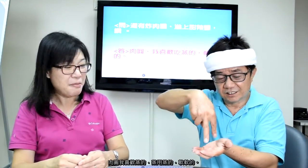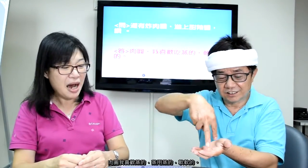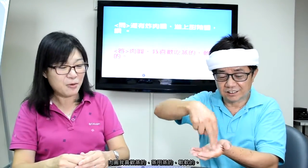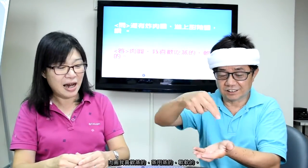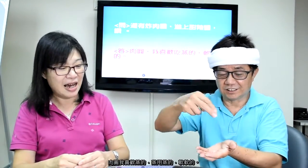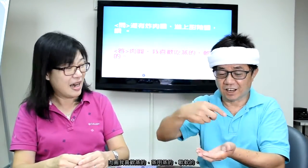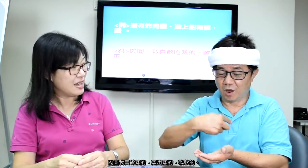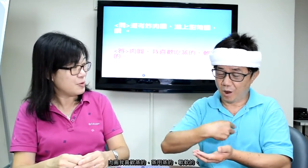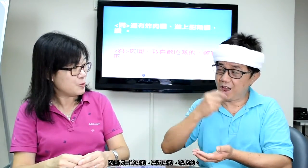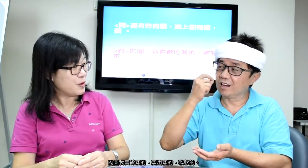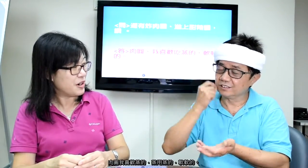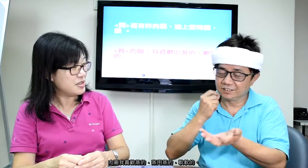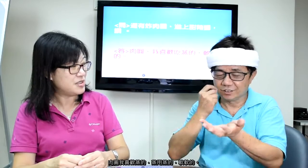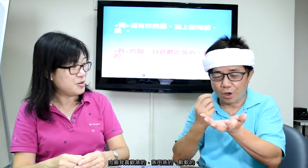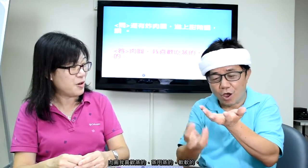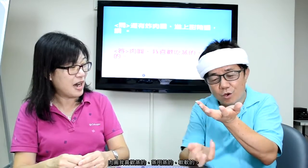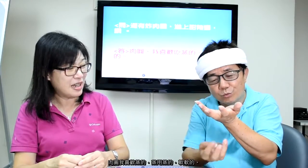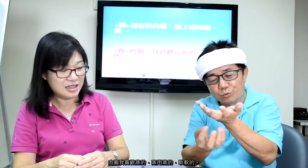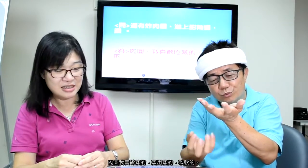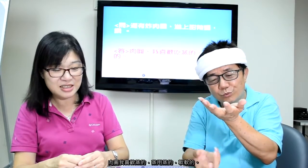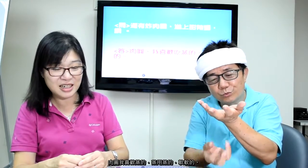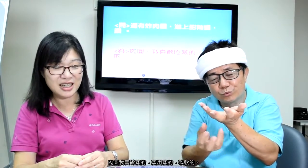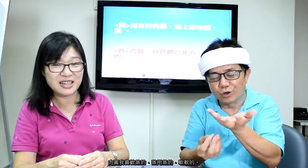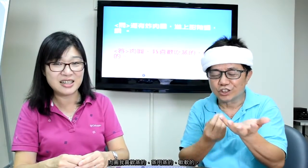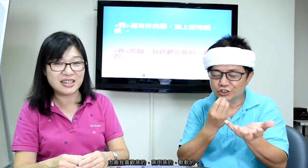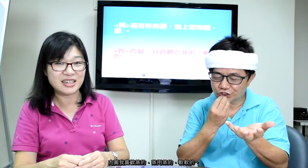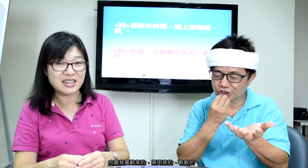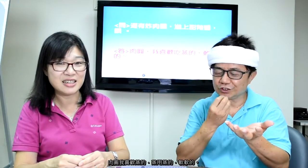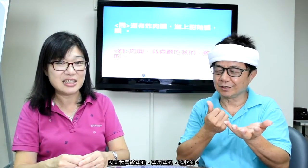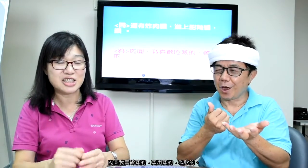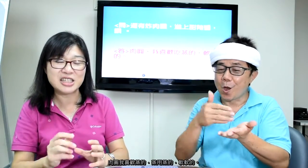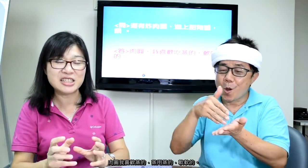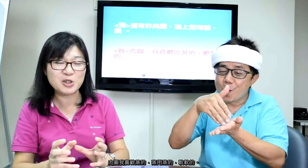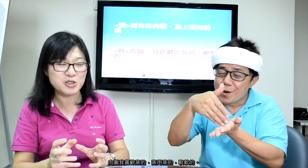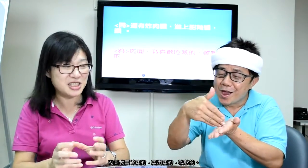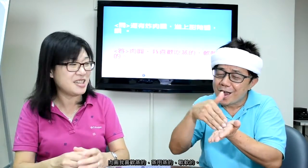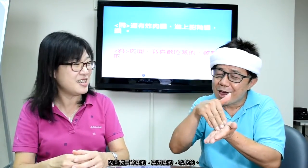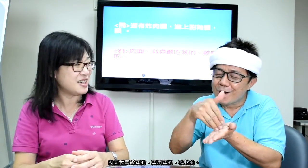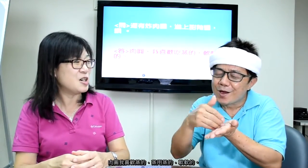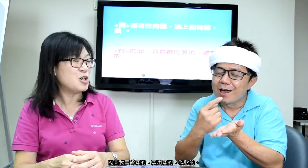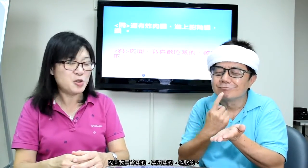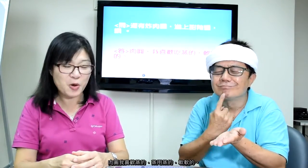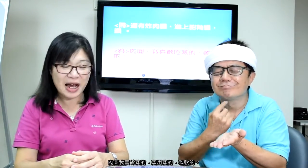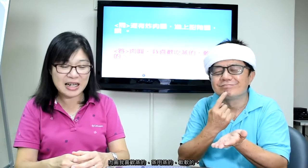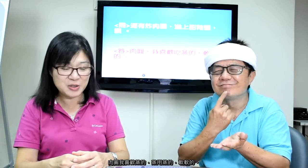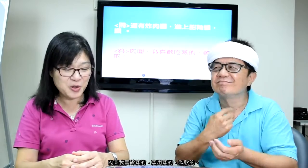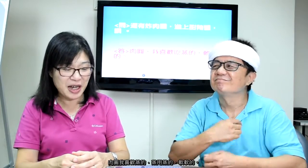骂完，我喜欢真的，真用真的，软软